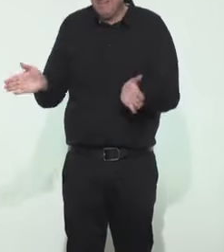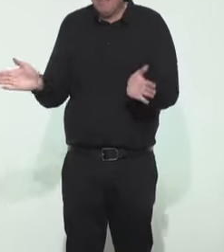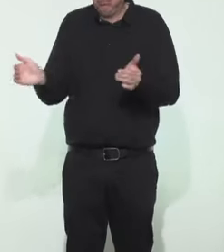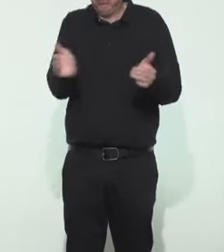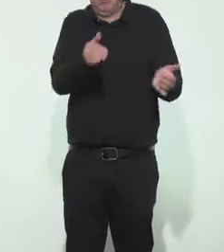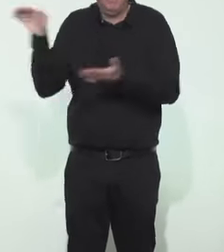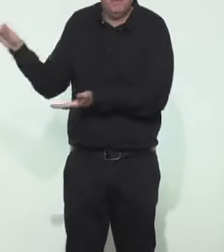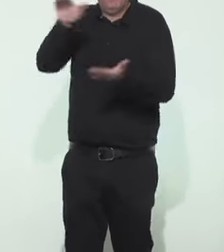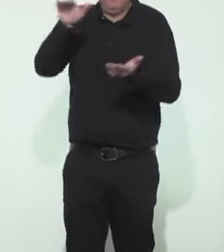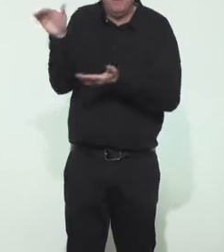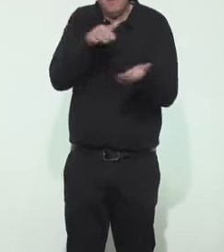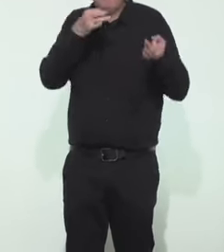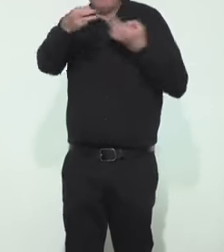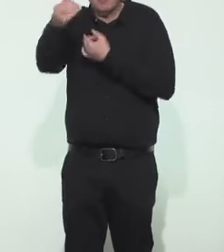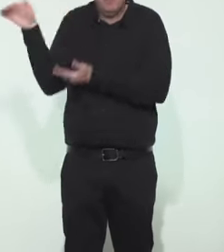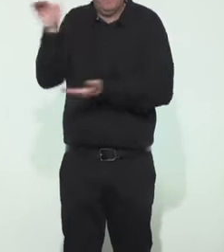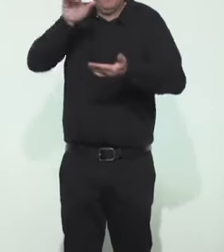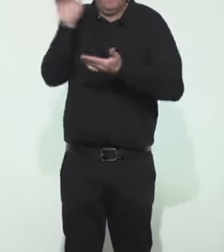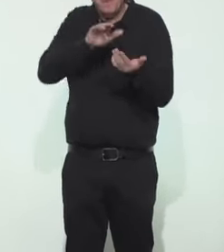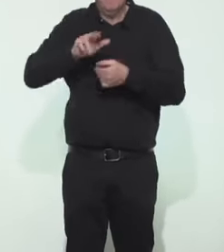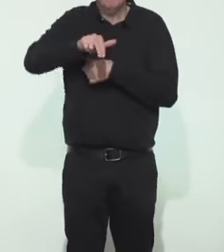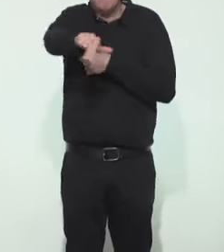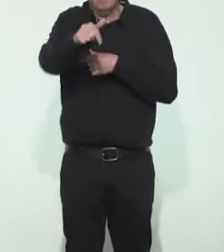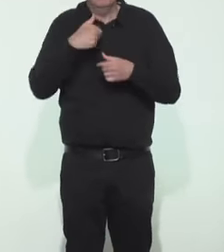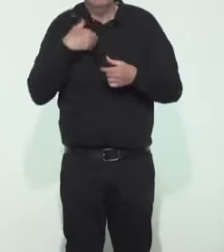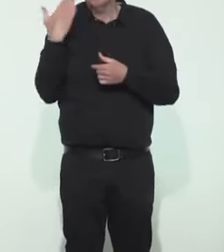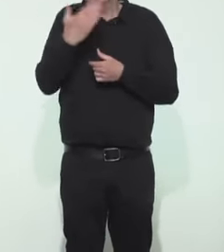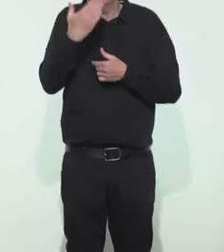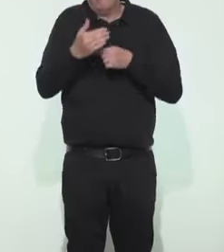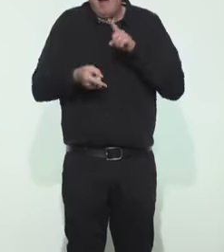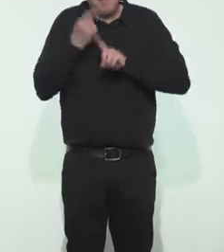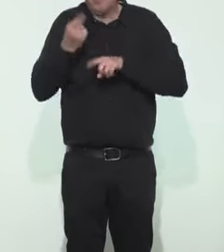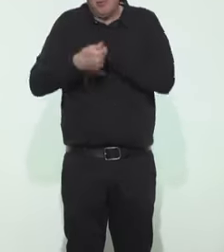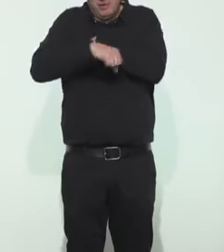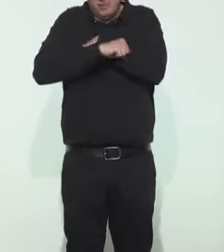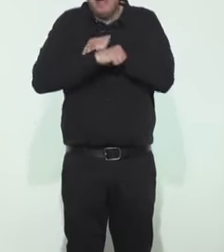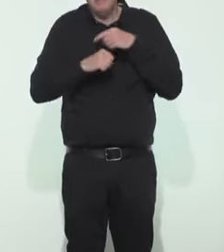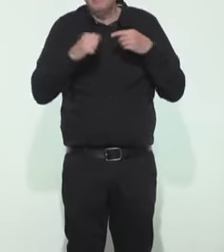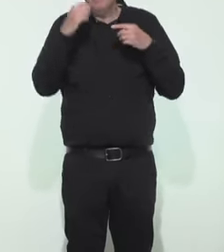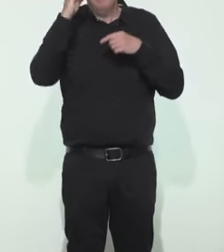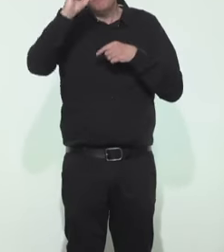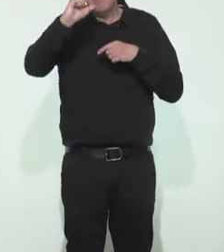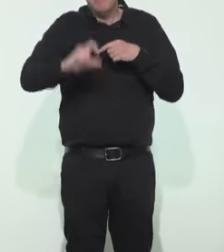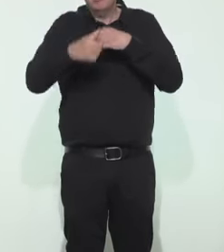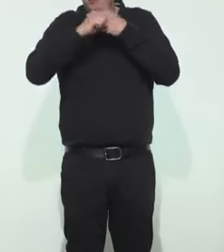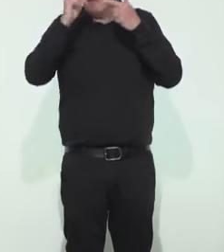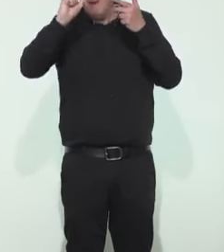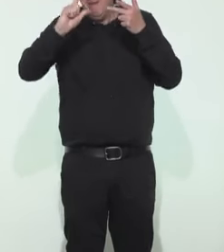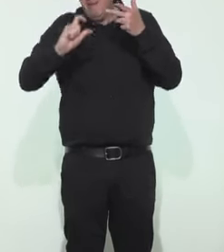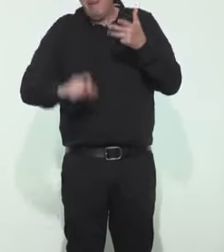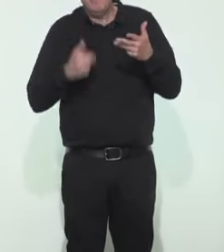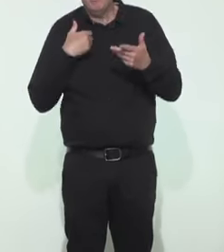arrivages constant que nous attendons pour répondre aux besoins importants aux besoins hebdomadaire important du personnel soignant parce que je le répète